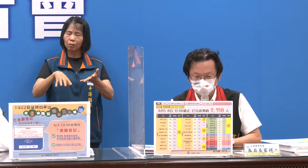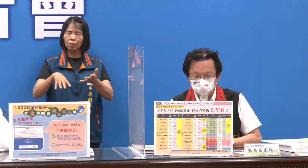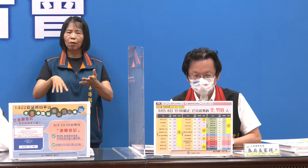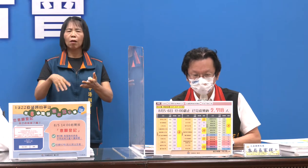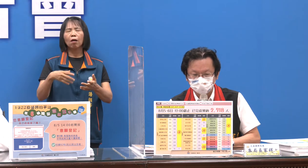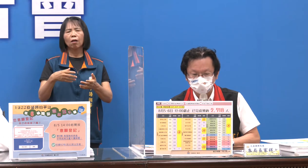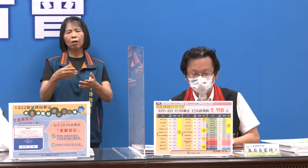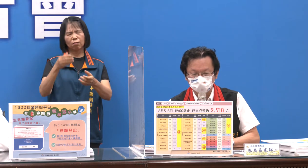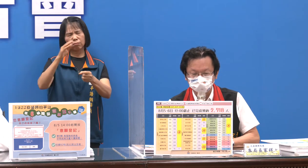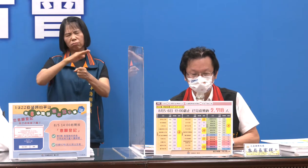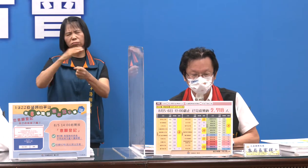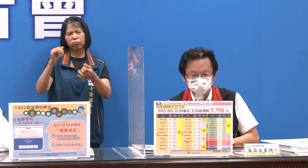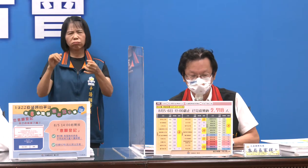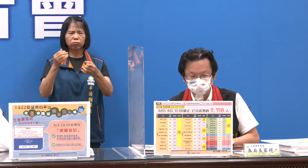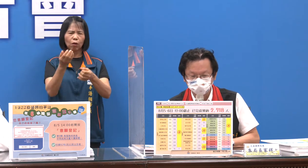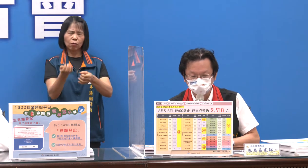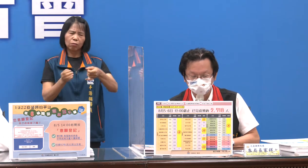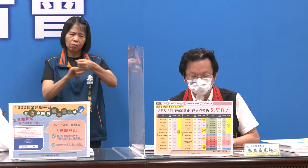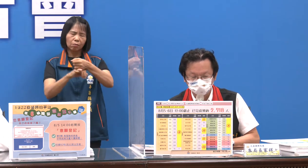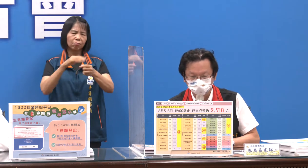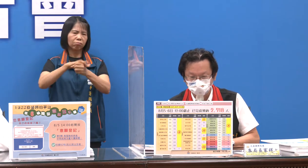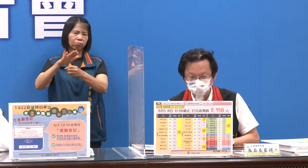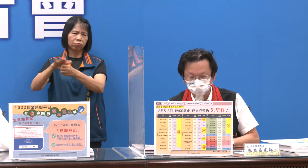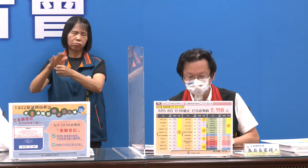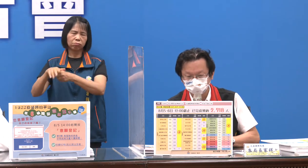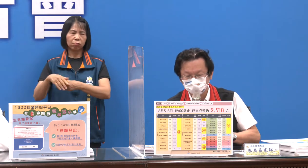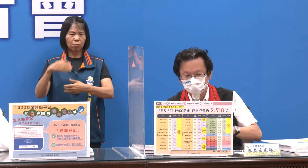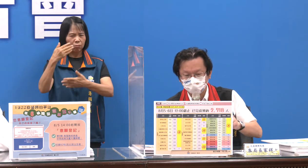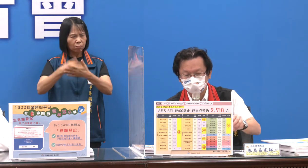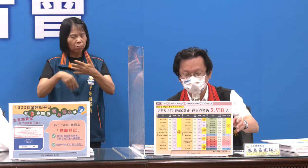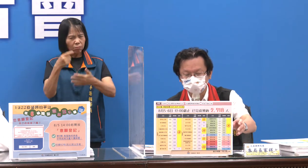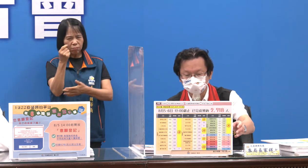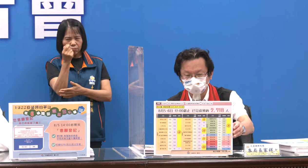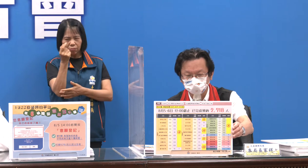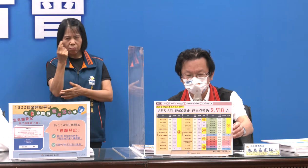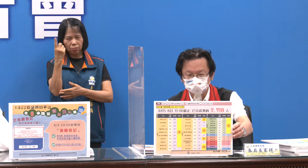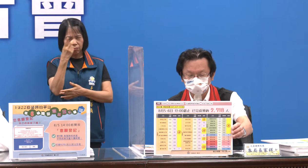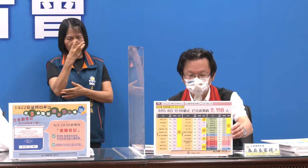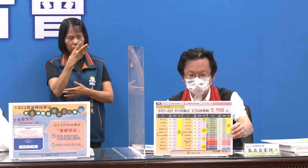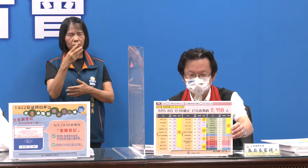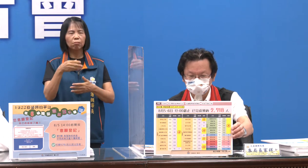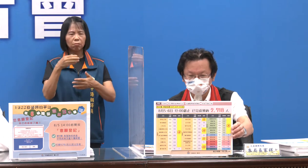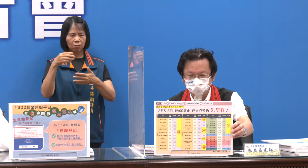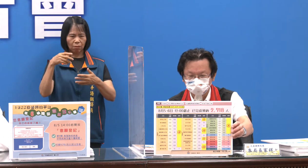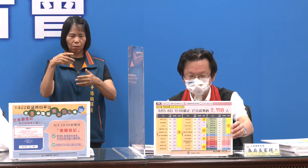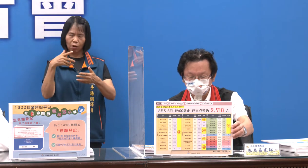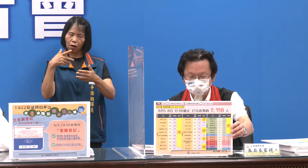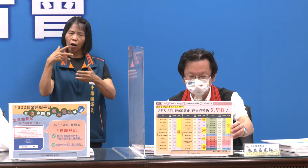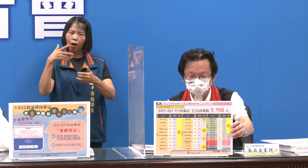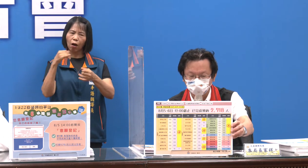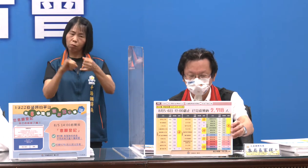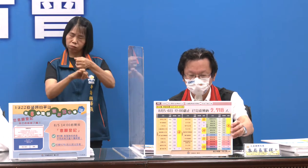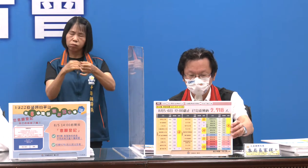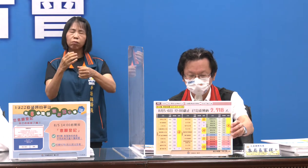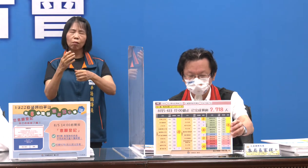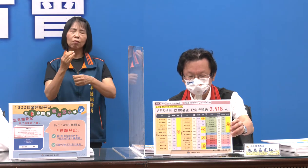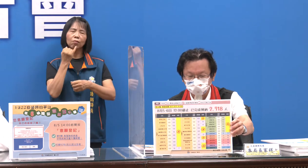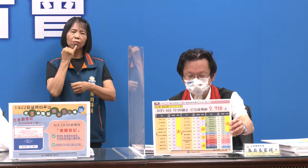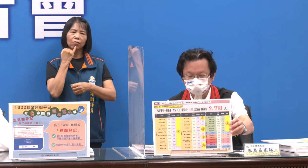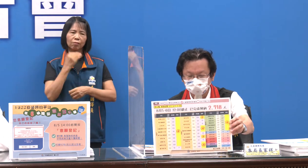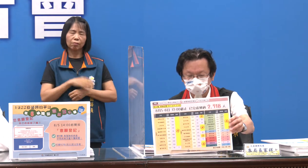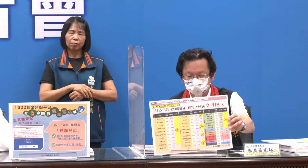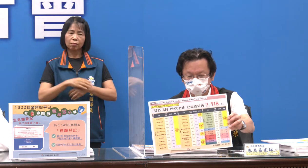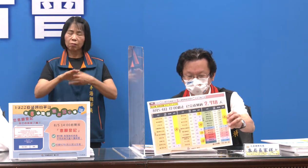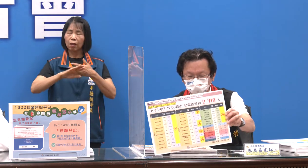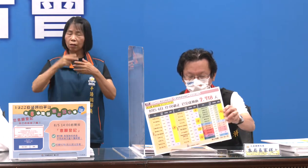满那只剩下少部分的诊所还有位置。那当然除了我们花莲市吉安乡之外，在其